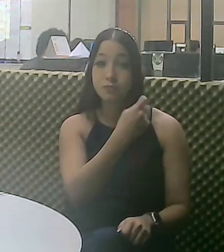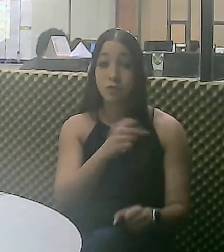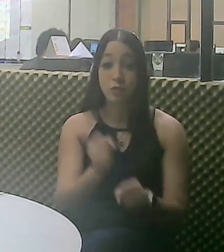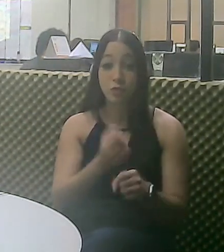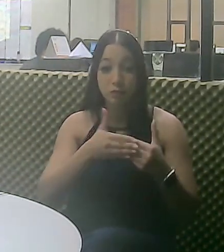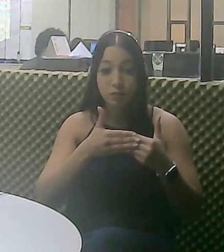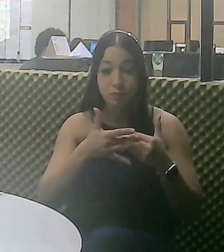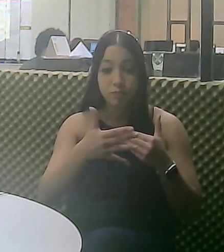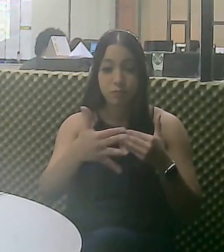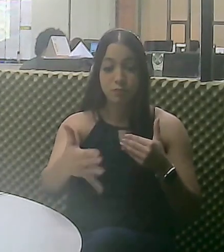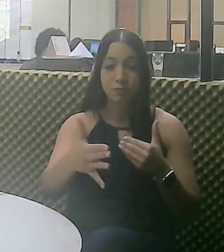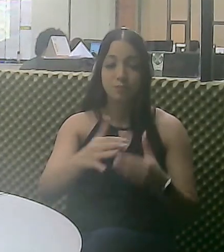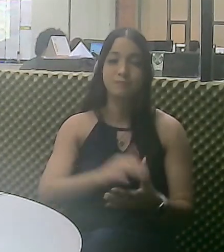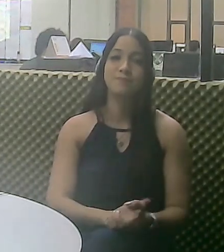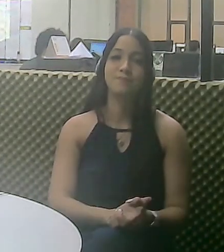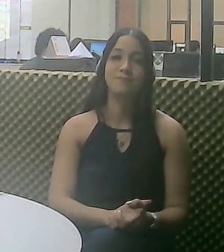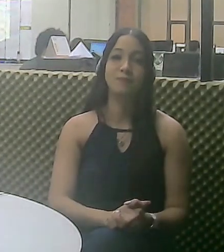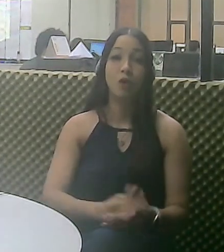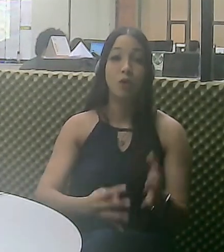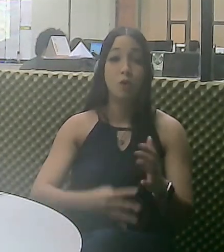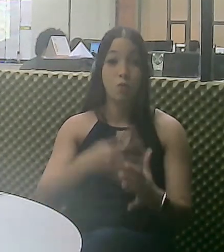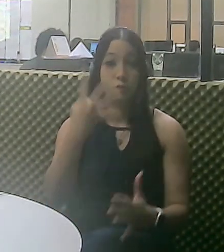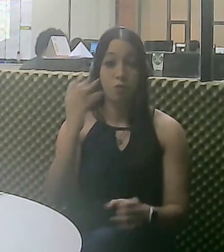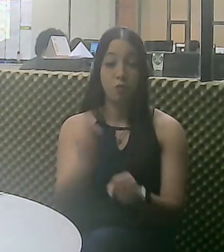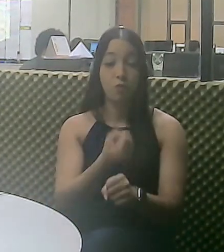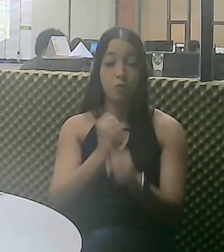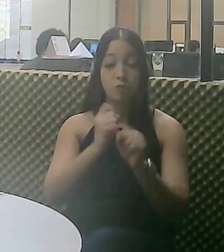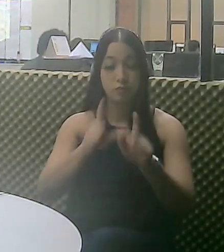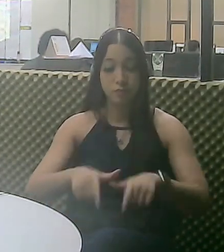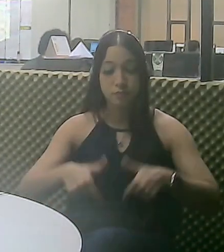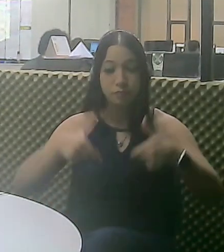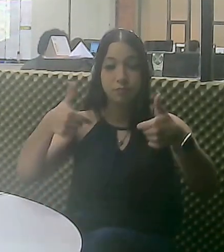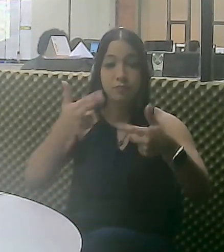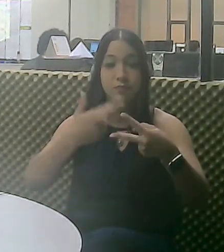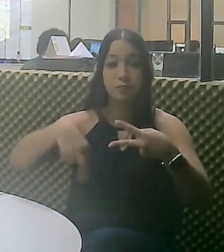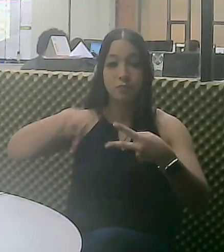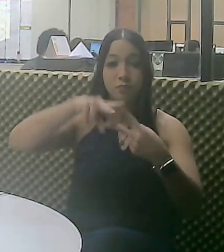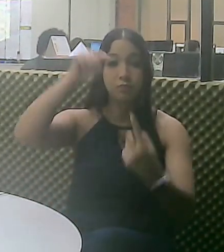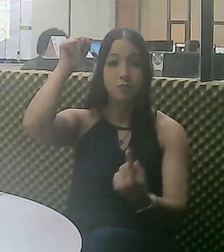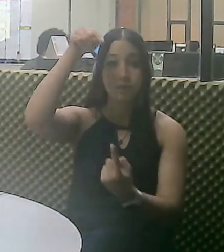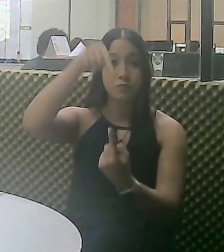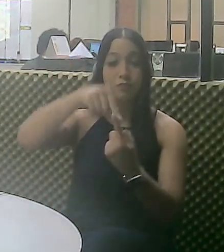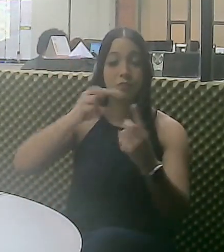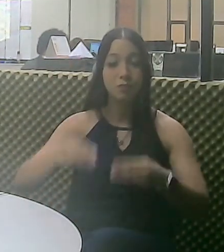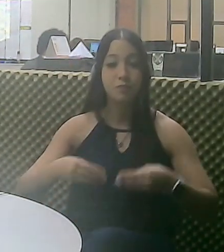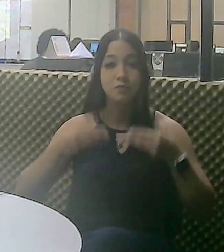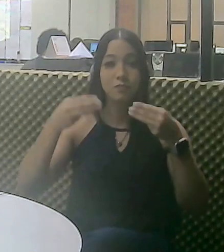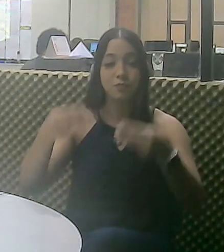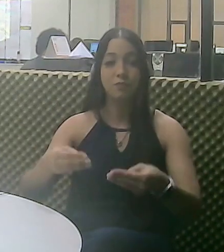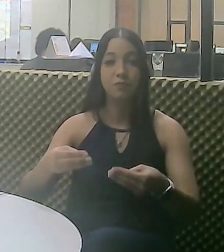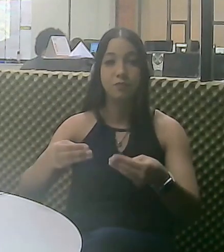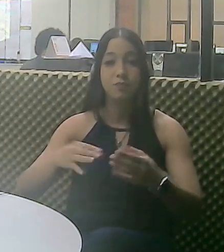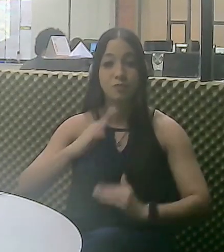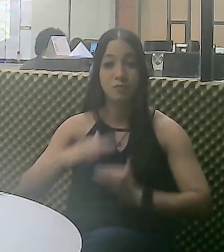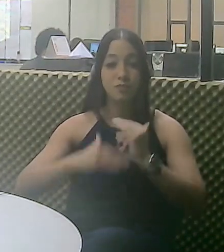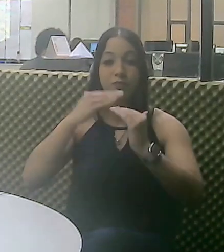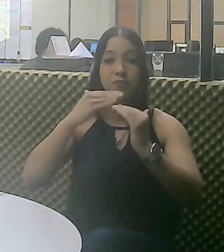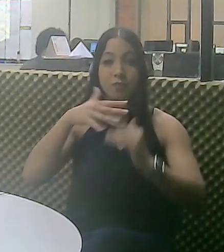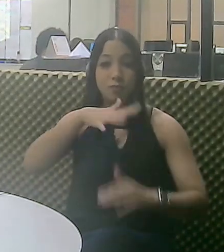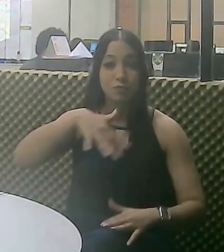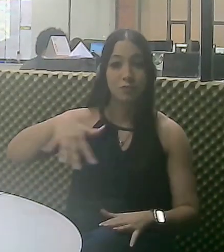sendo construída na arena Park as quatro obras são executadas com recursos destinados pelo Ministério do Desenvolvimento